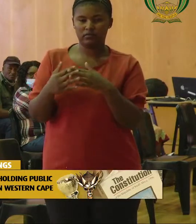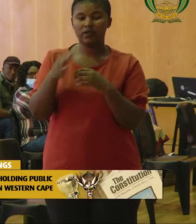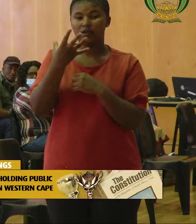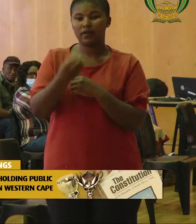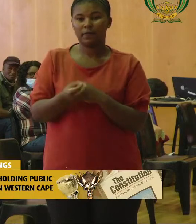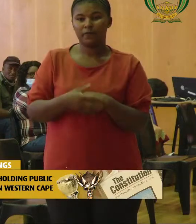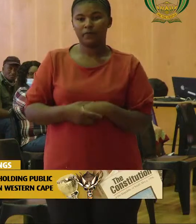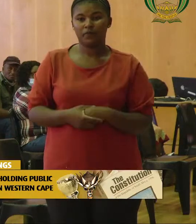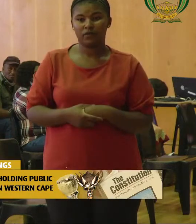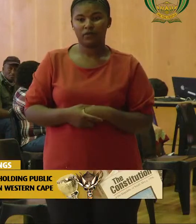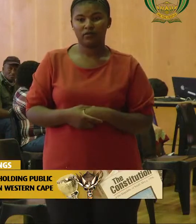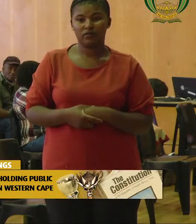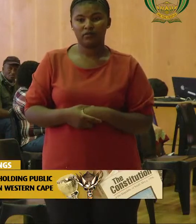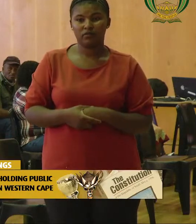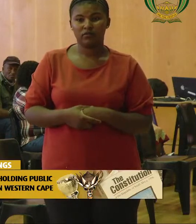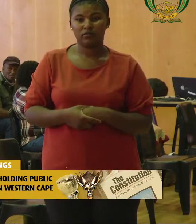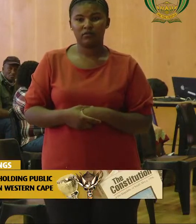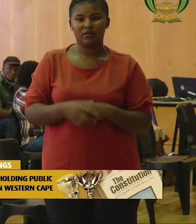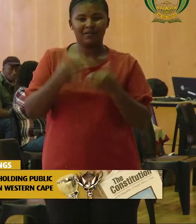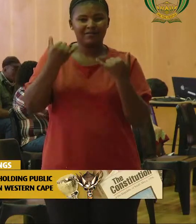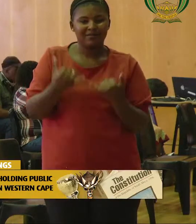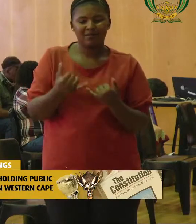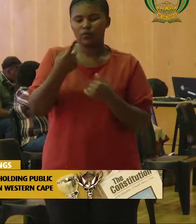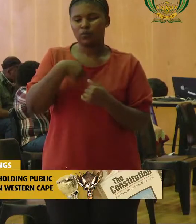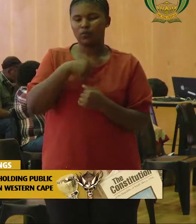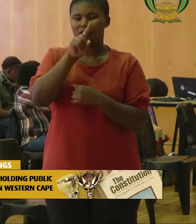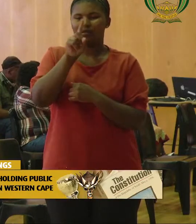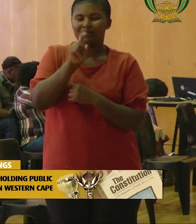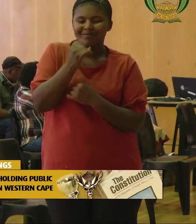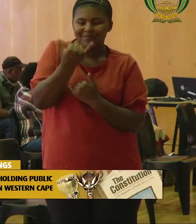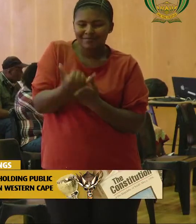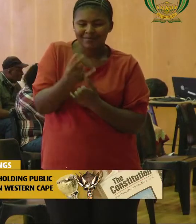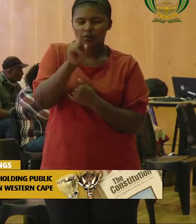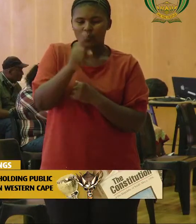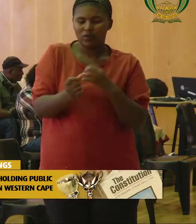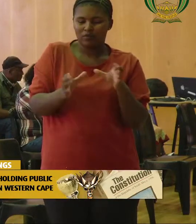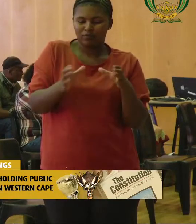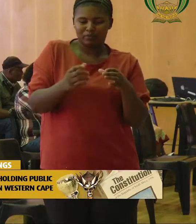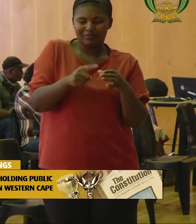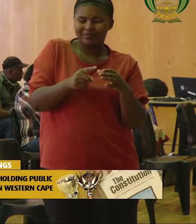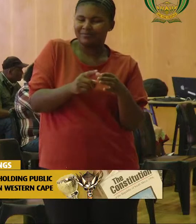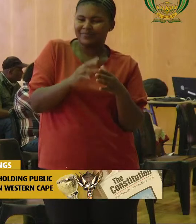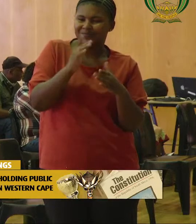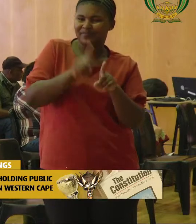is voorbeelde wat gebeur met koalisie.